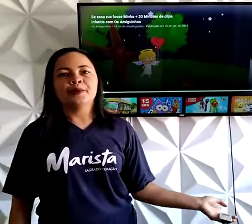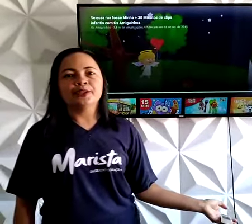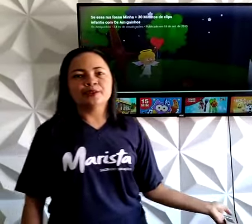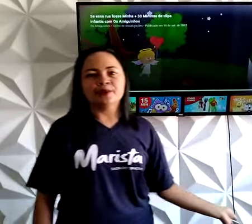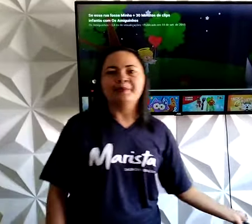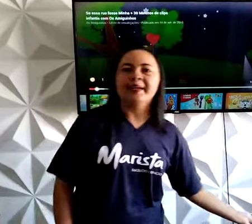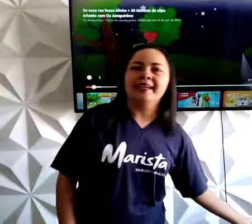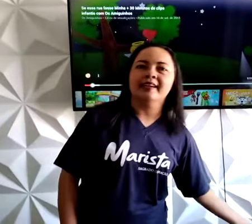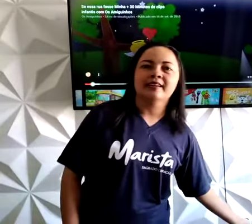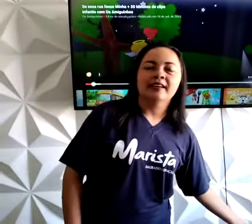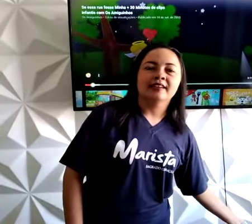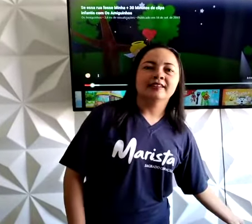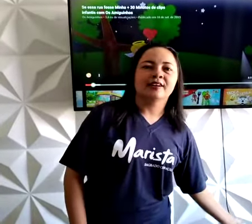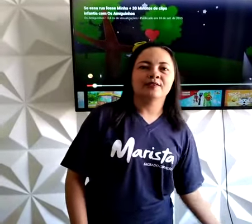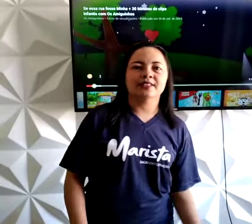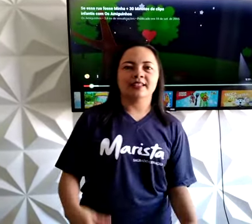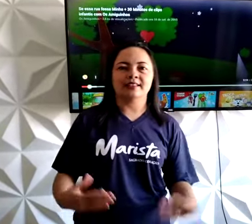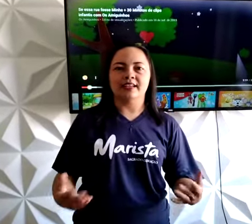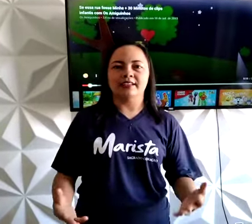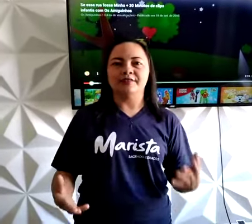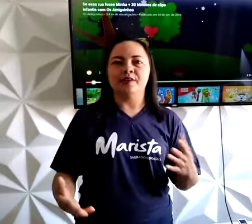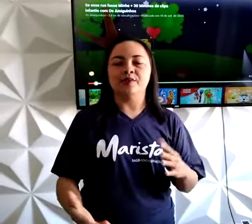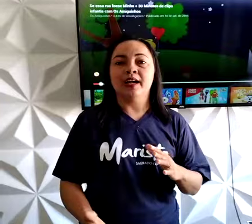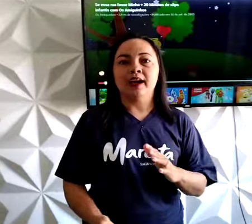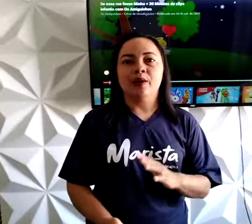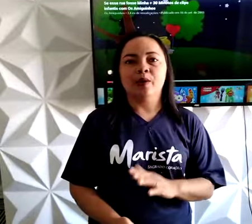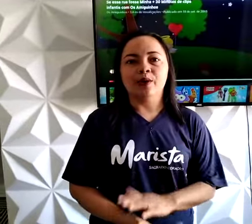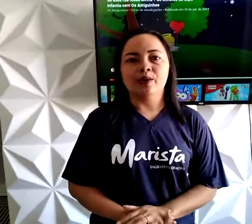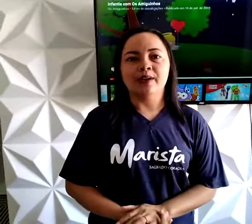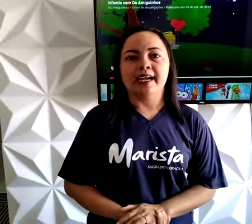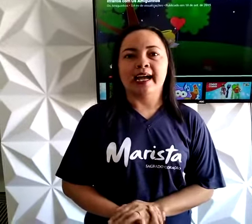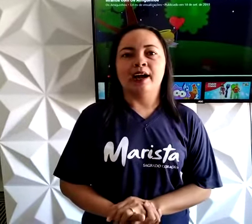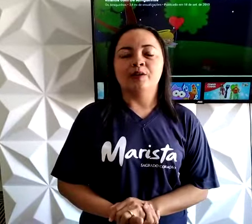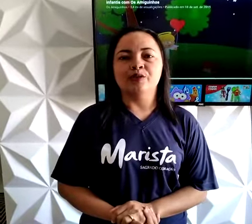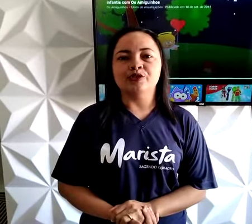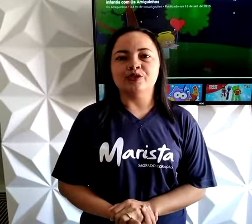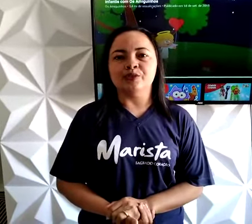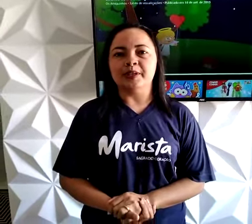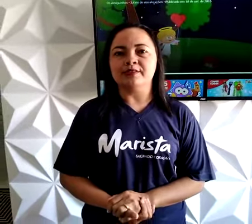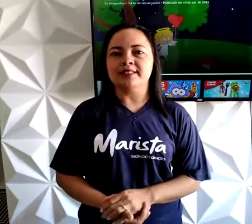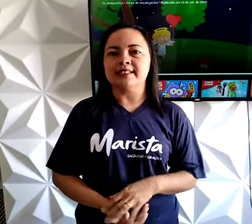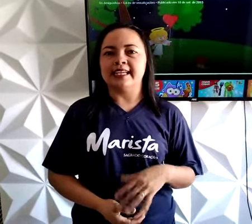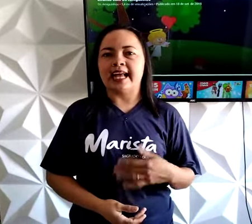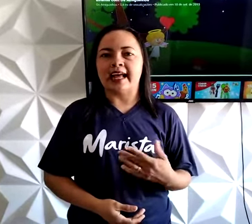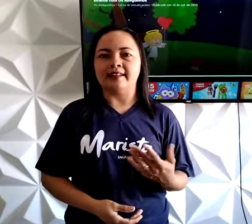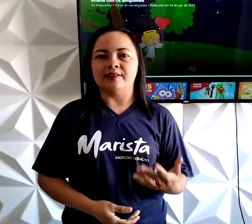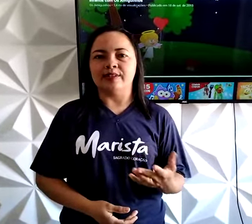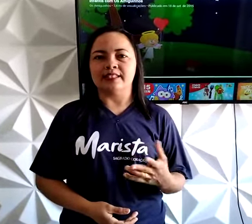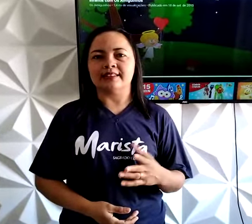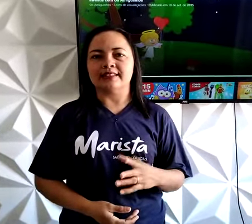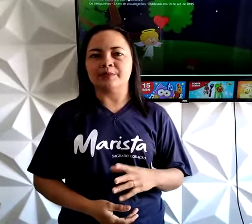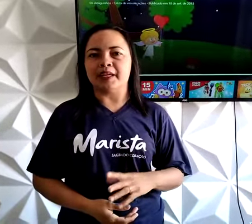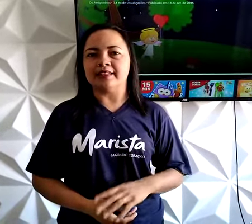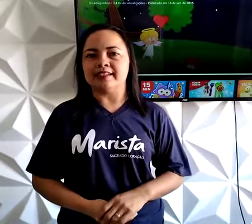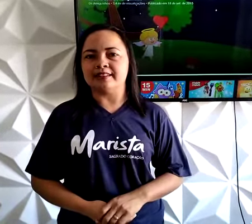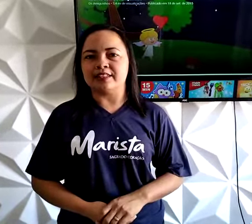Muito bem, então vocês aí vão colocar os números em cada uma dessas pedrinhas que